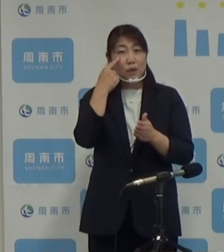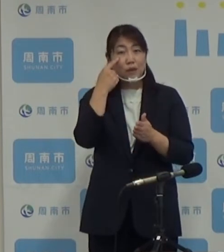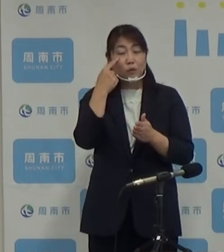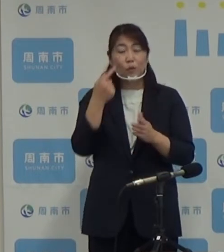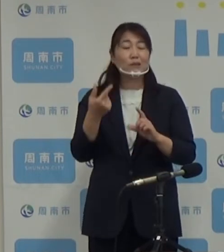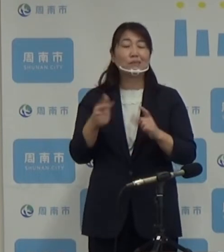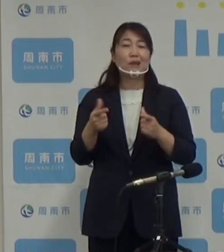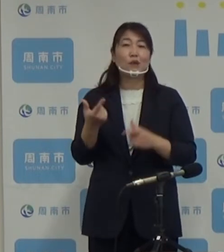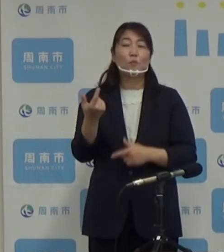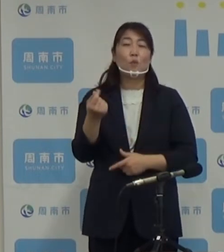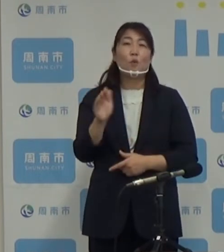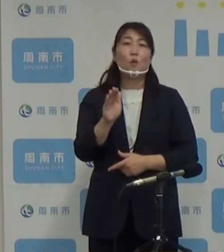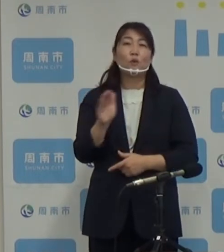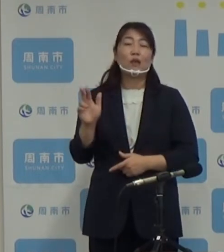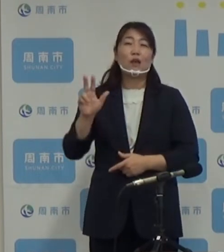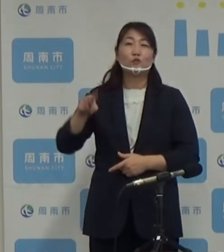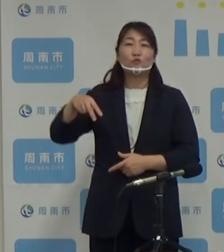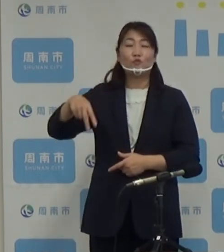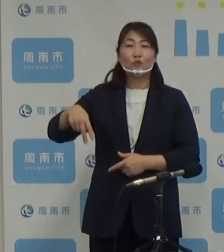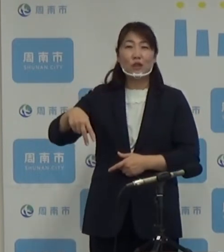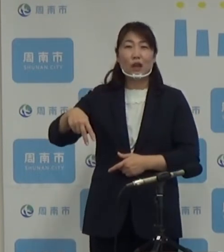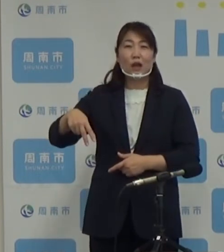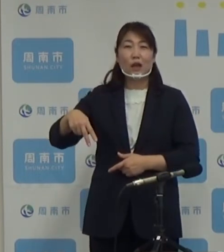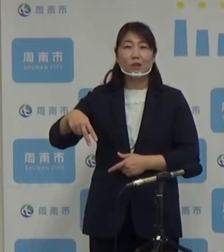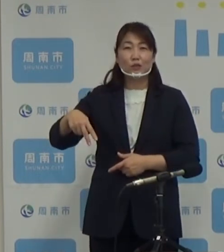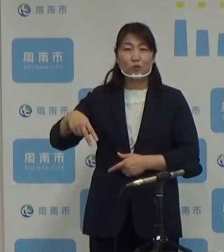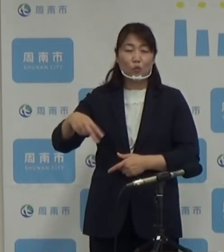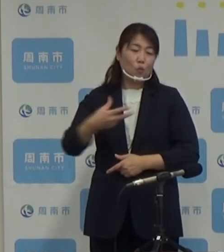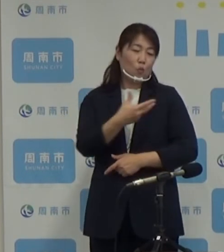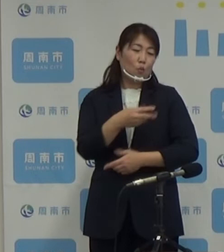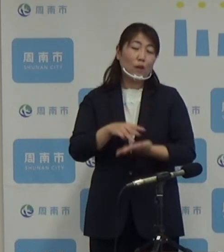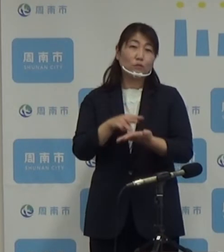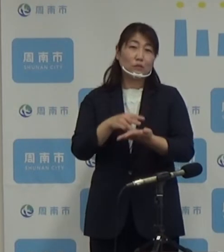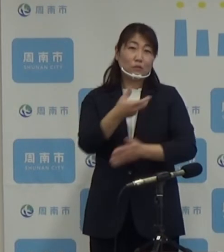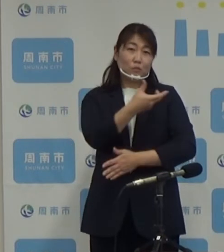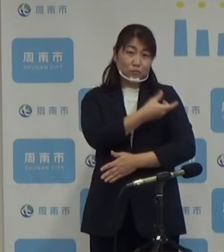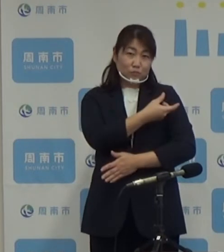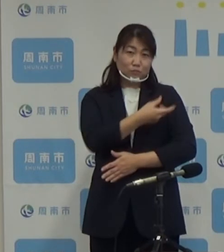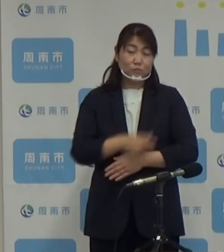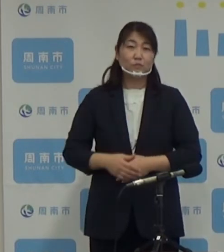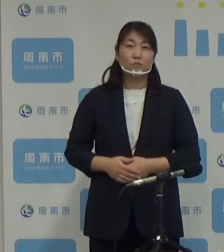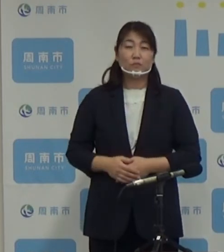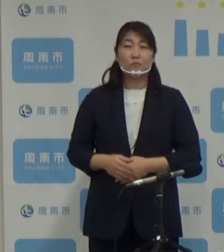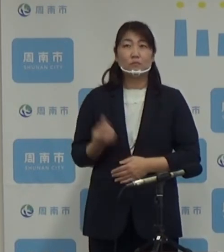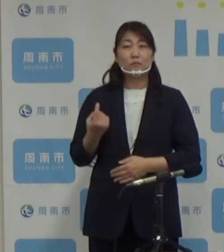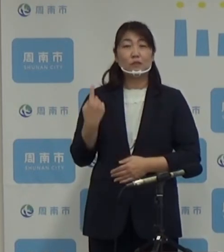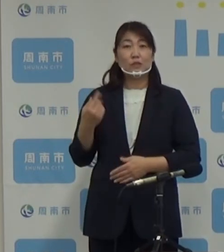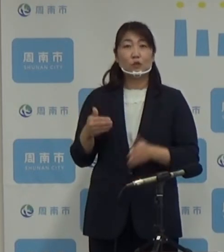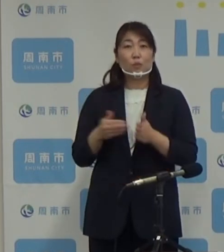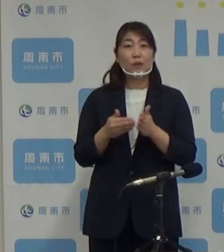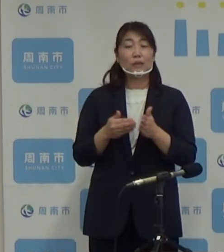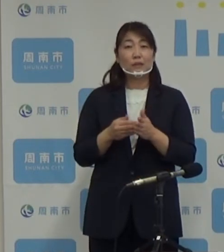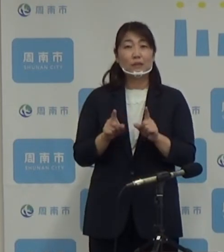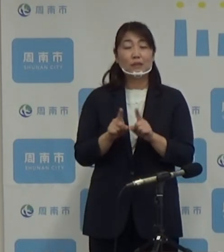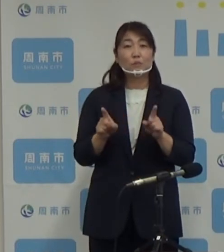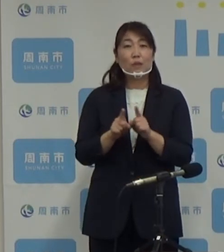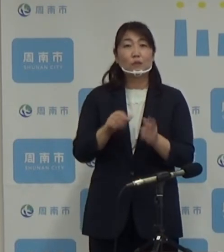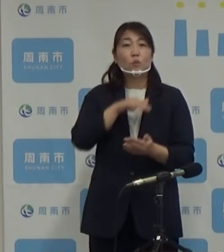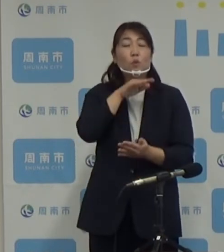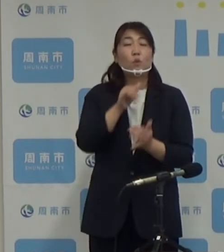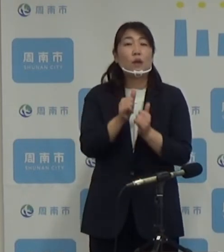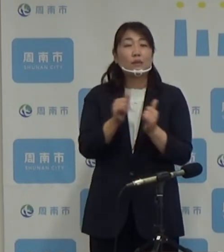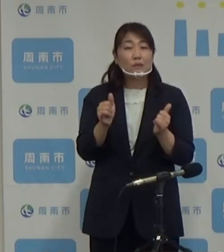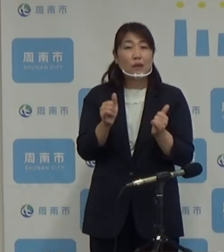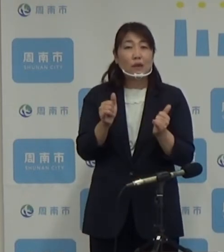モデルな星の爆沈を使用した高誤接種を行い昨日までに一般の高齢